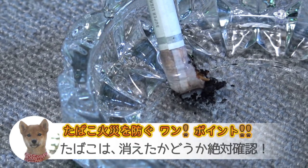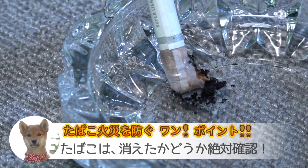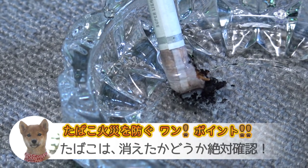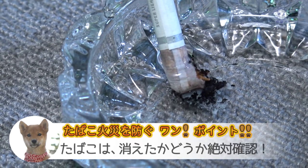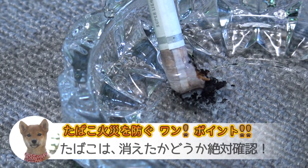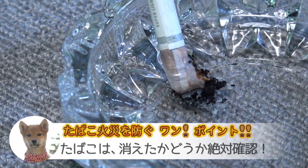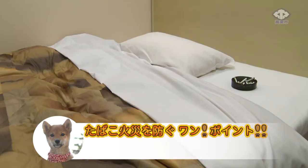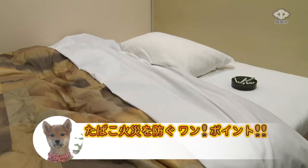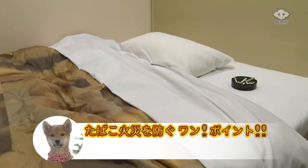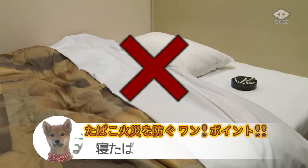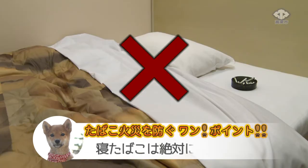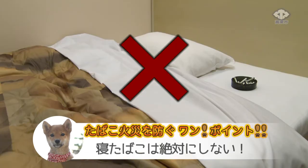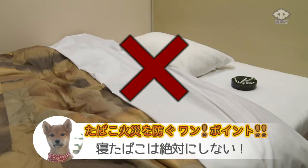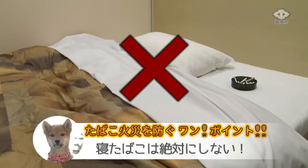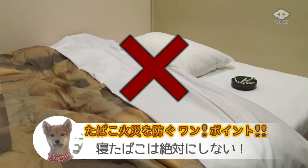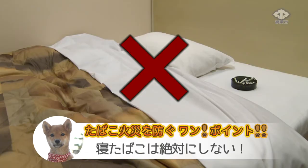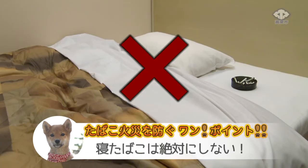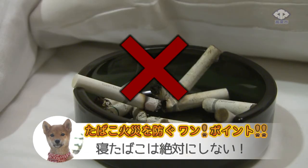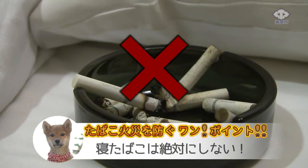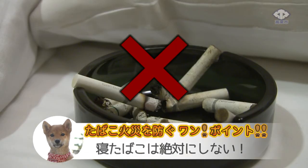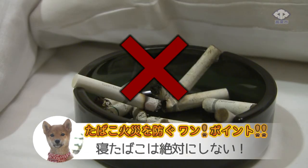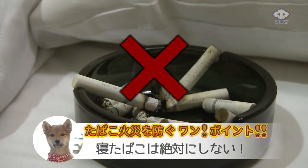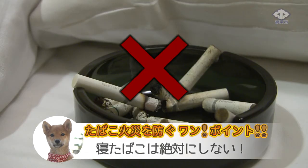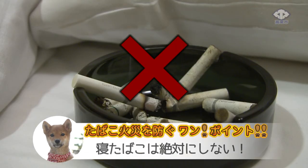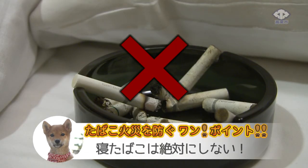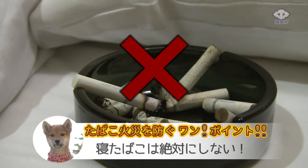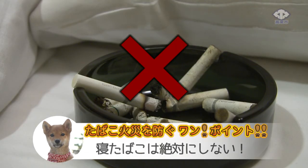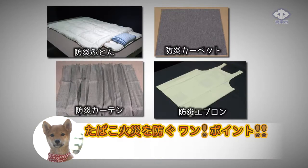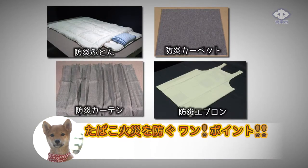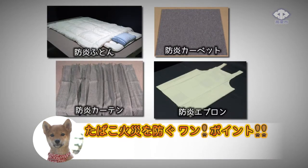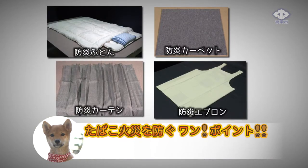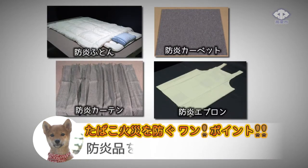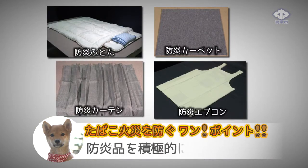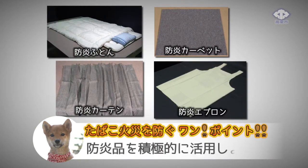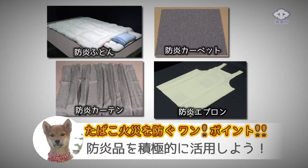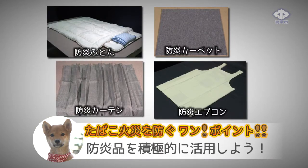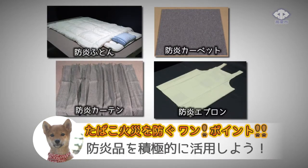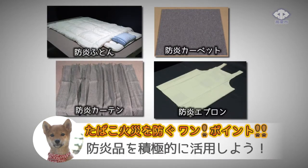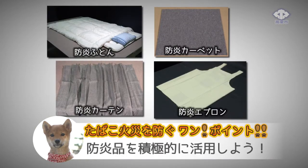認、寝タバコは絶対にしない、防炎品を積